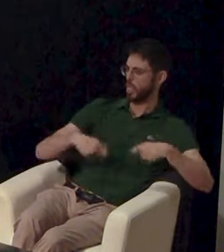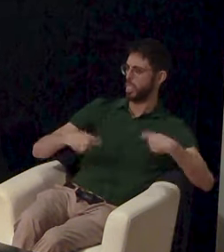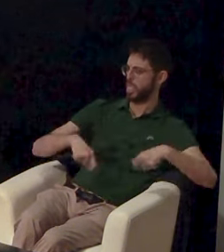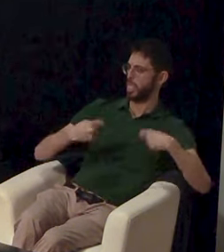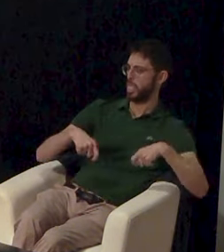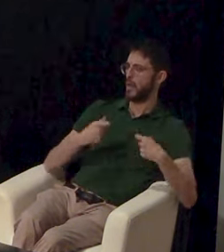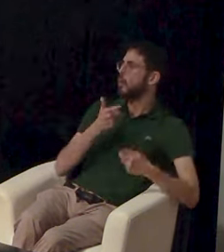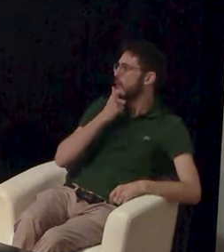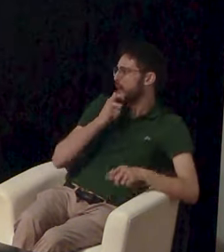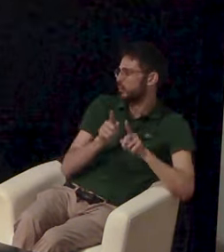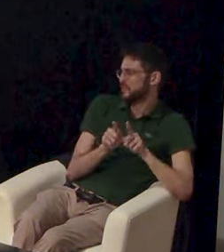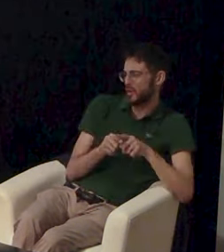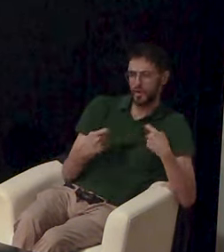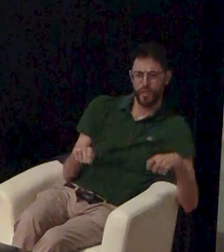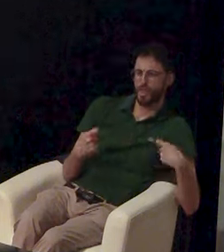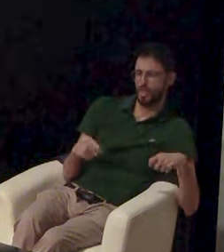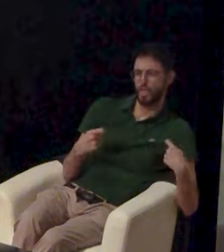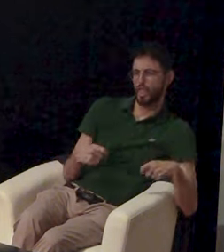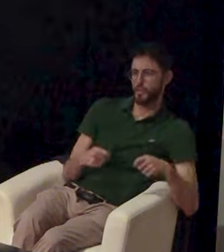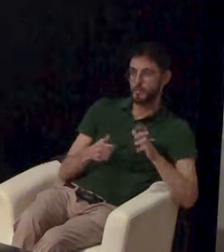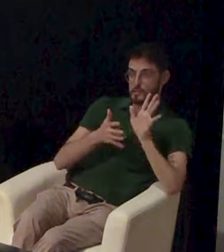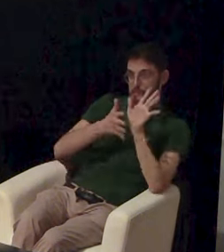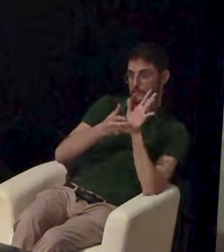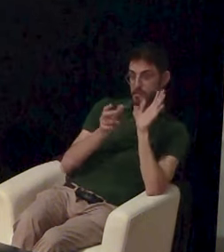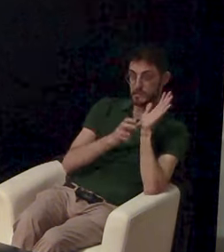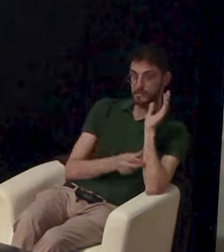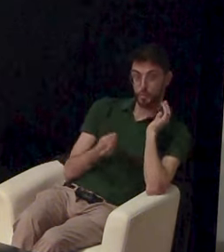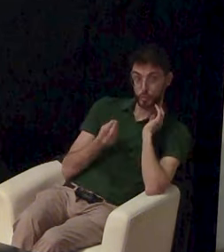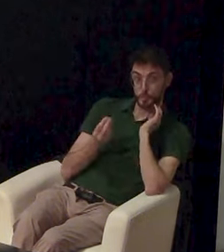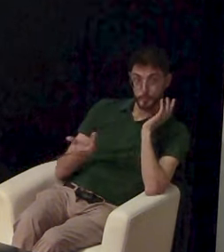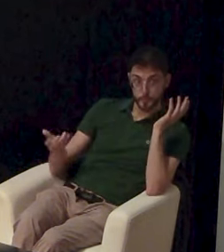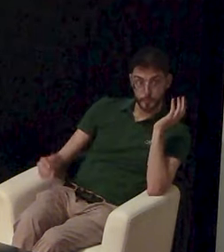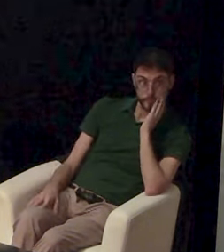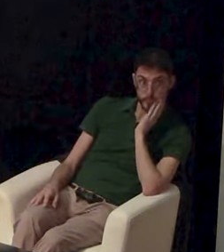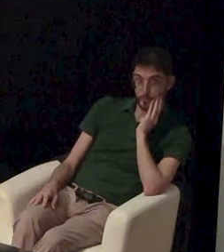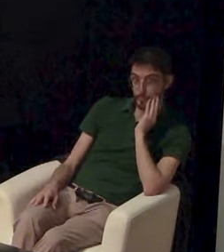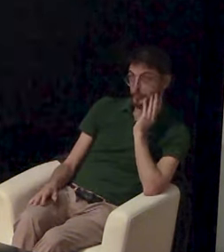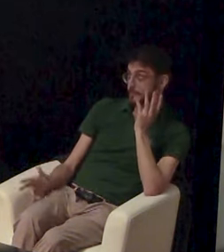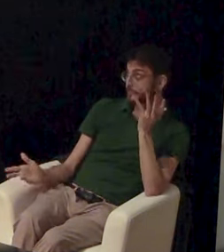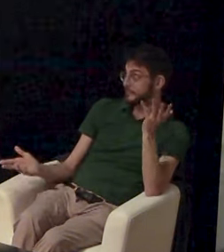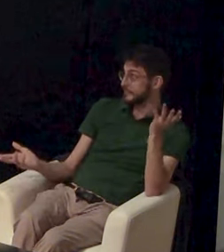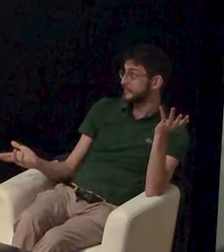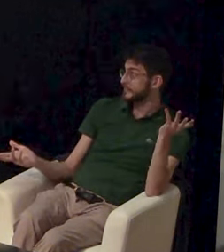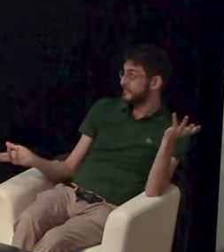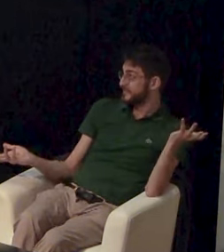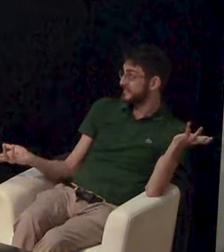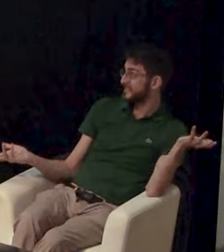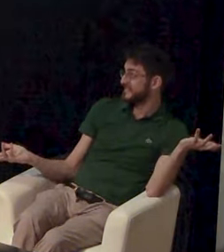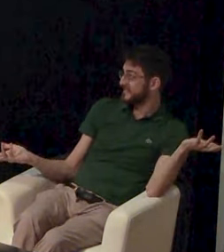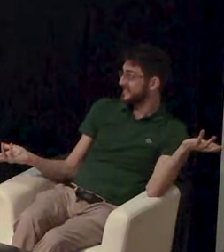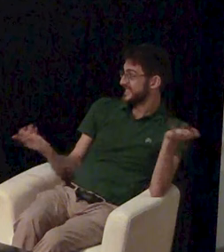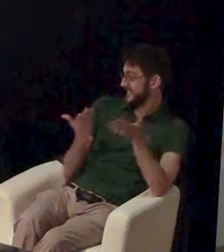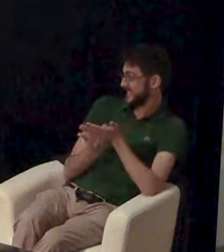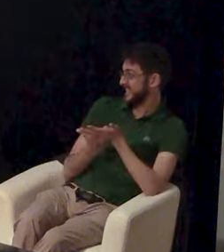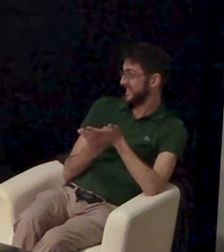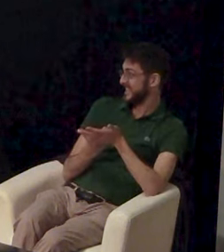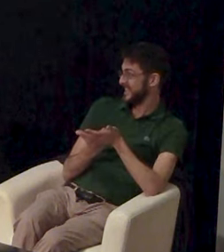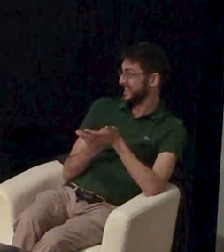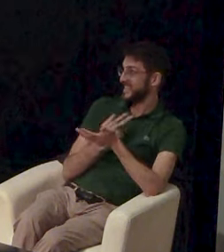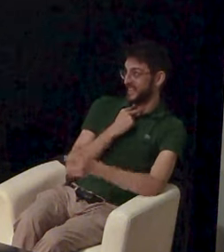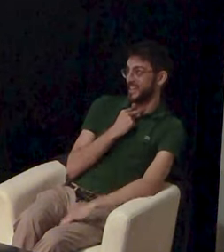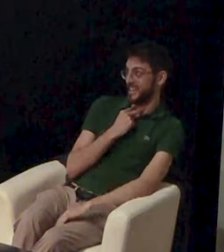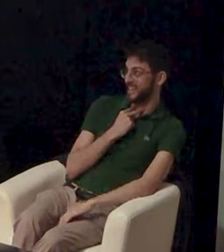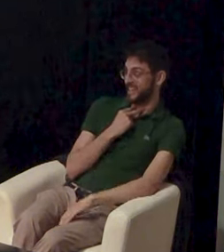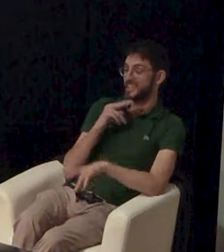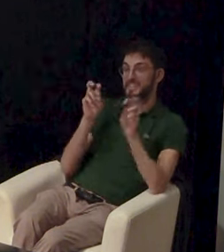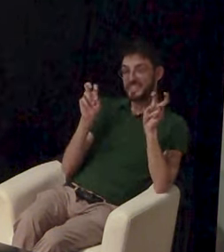est le vocabulaire ? Parce que, c'est vrai que le lexique est encore assez pauvre du fait de cette interdiction de la langue des